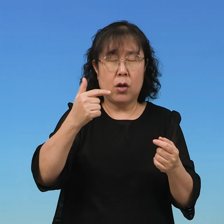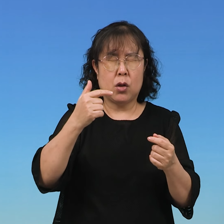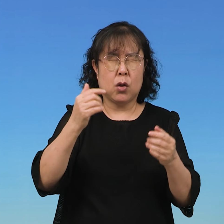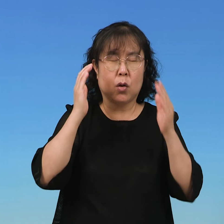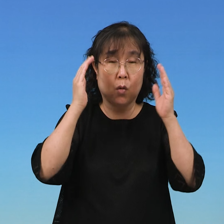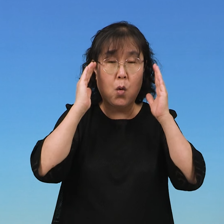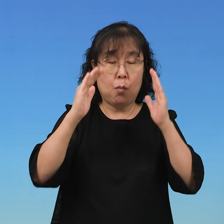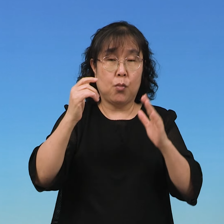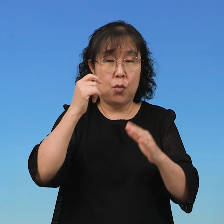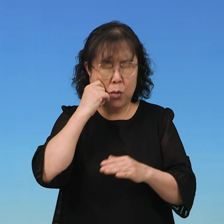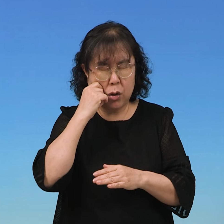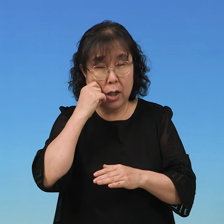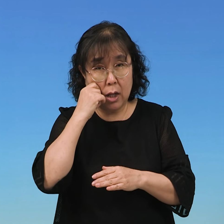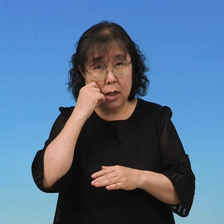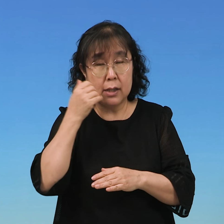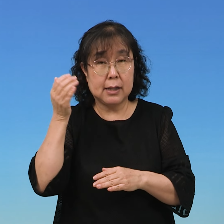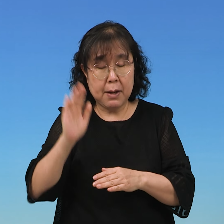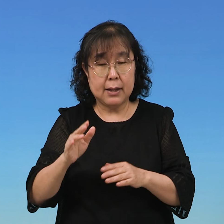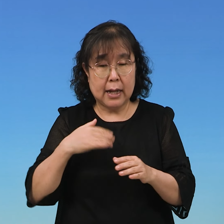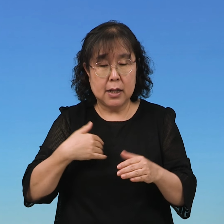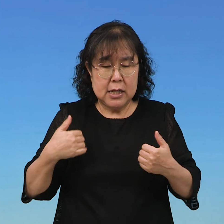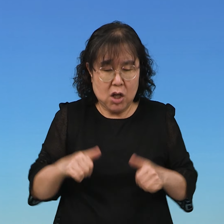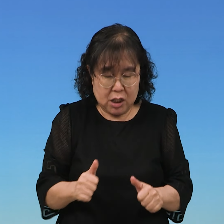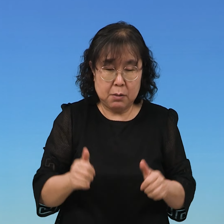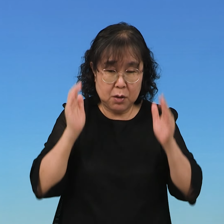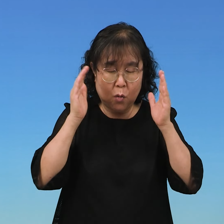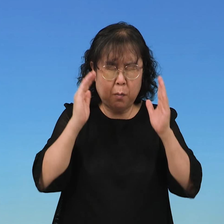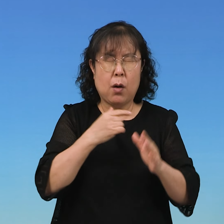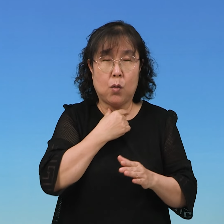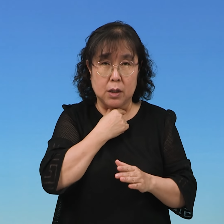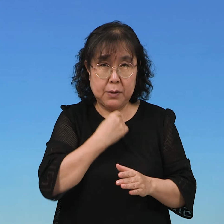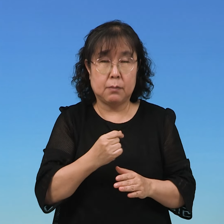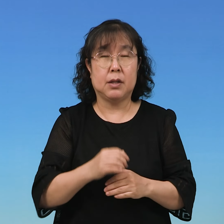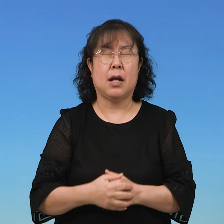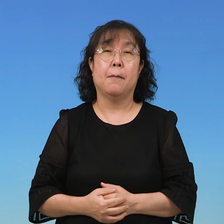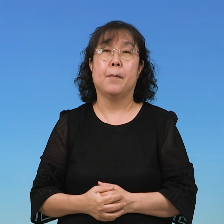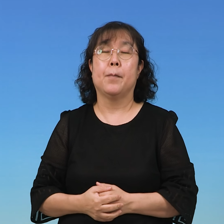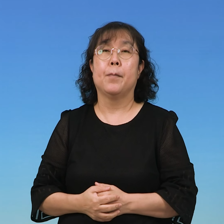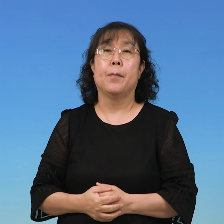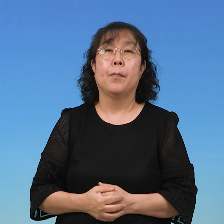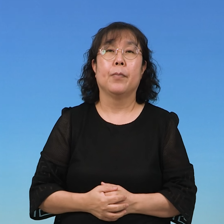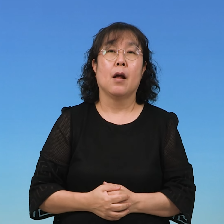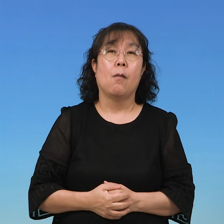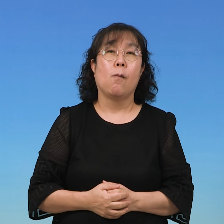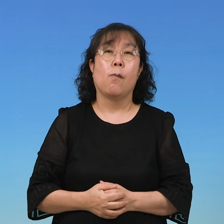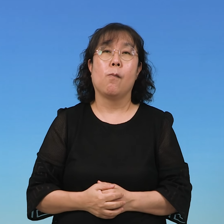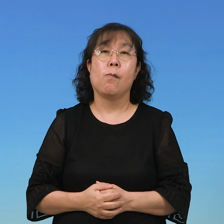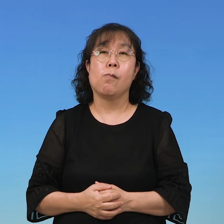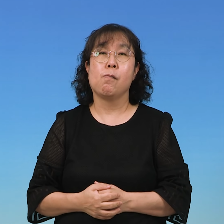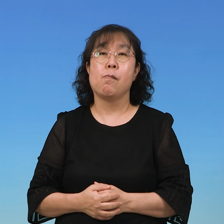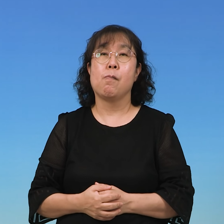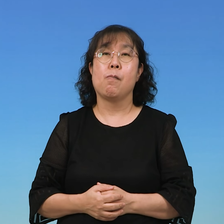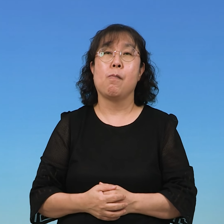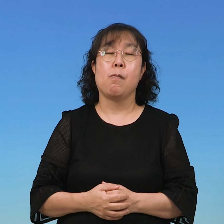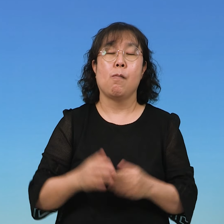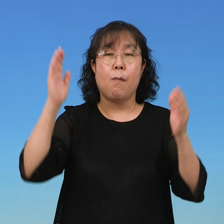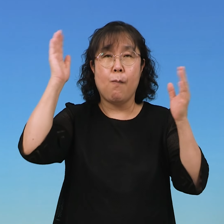합니다. 이제 곧 고3이 되니까요. 이 학생이 그리고 놀랍게 이런 결론을 맺습니다.